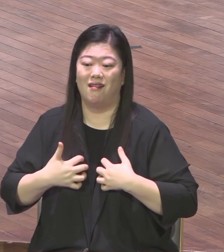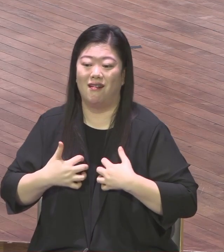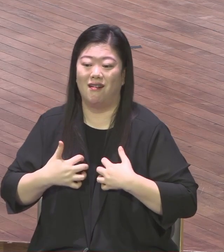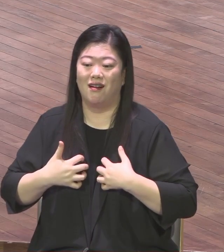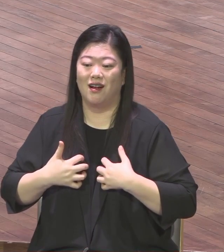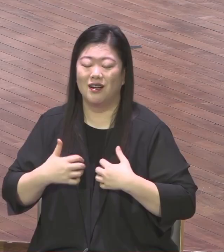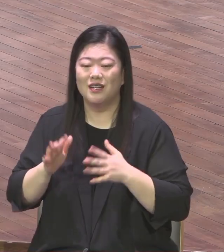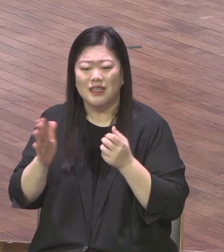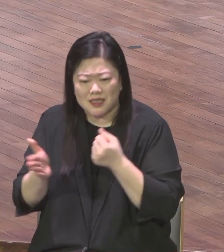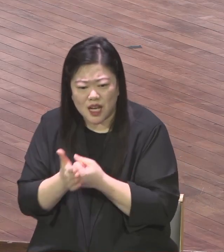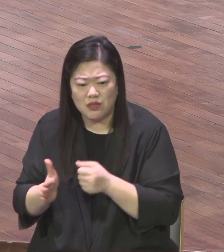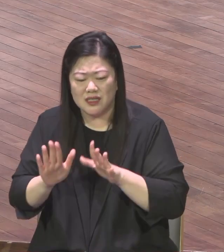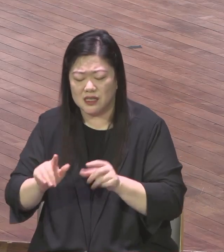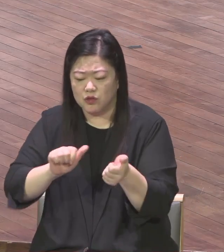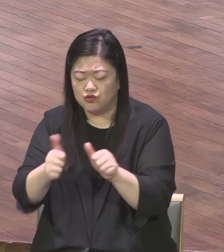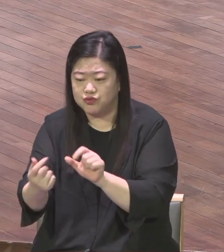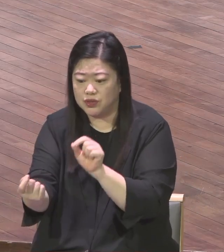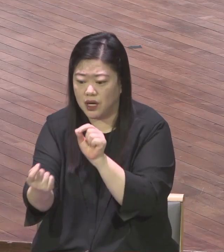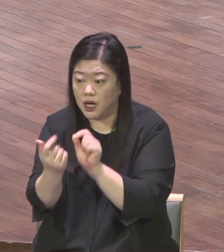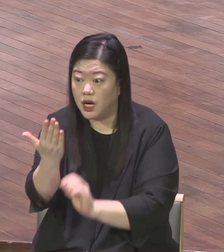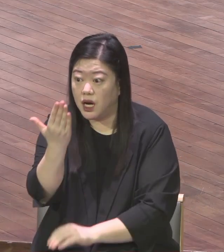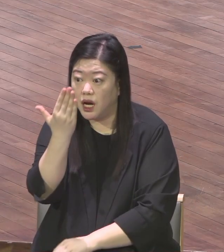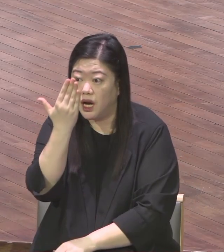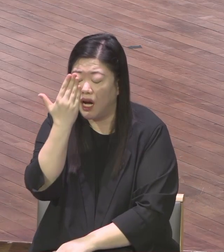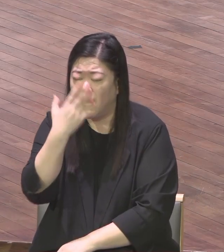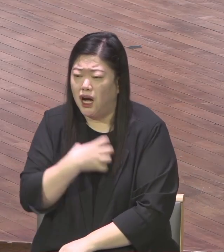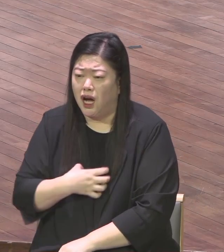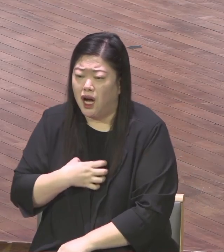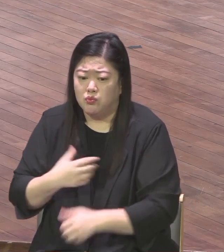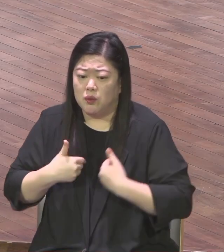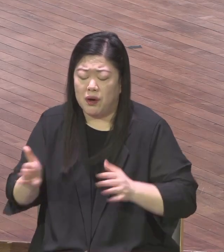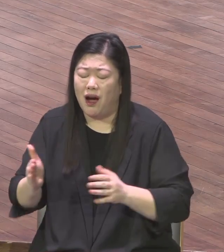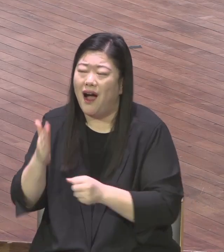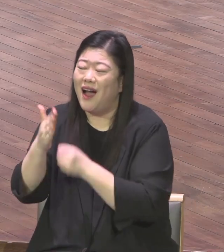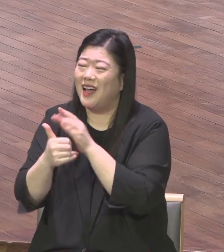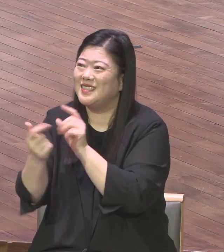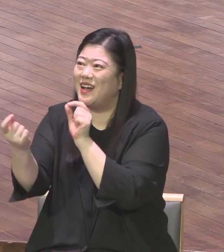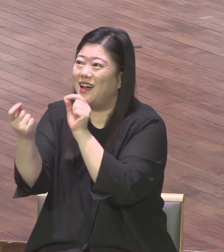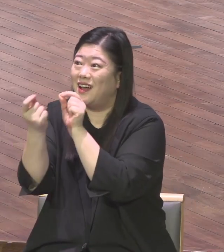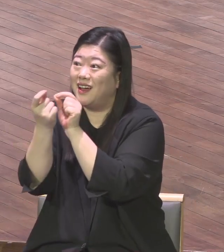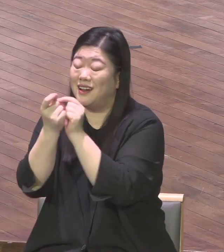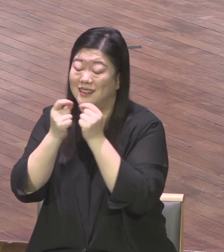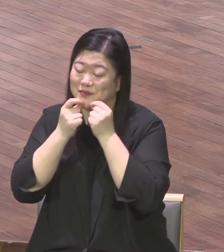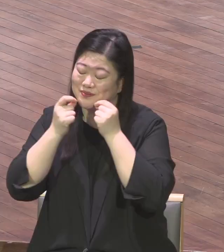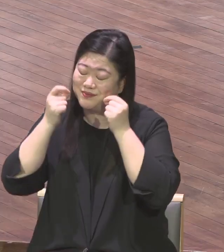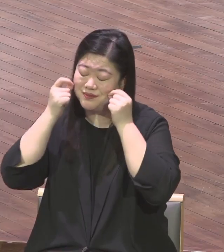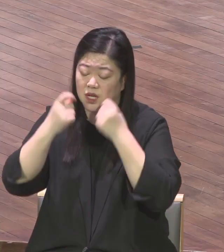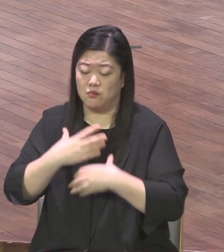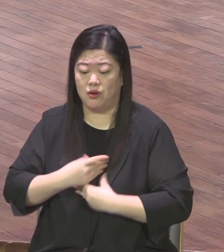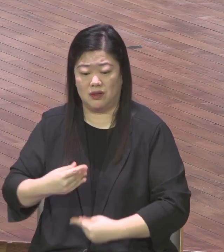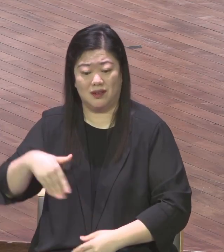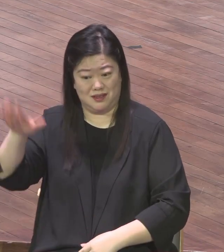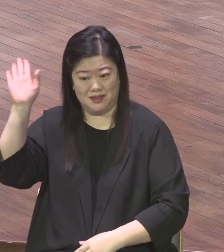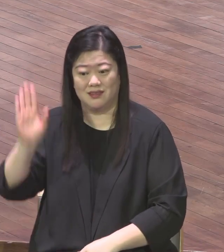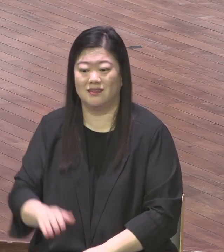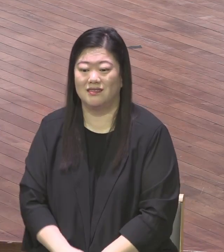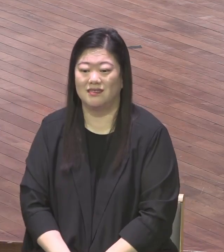우리가 소망 없는 자들과, 다시 말해 불신자들과 사는 삶이 달라야 돼.